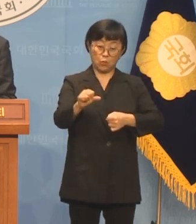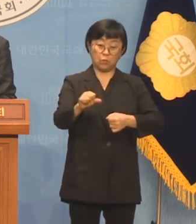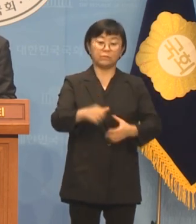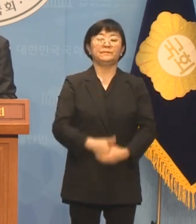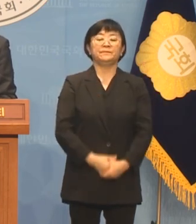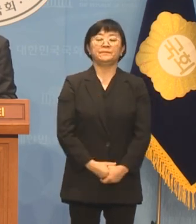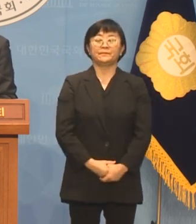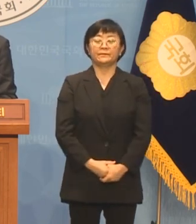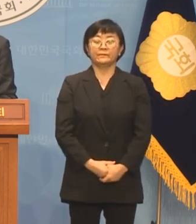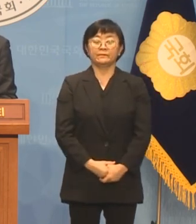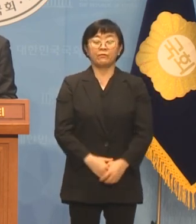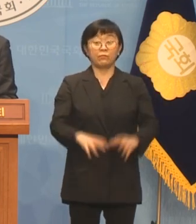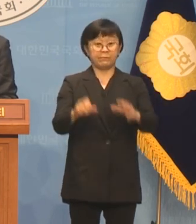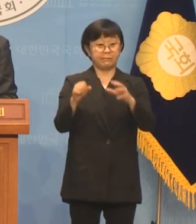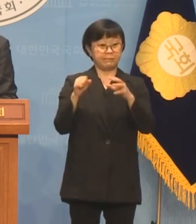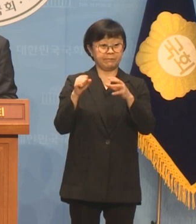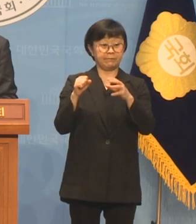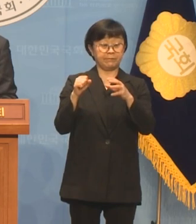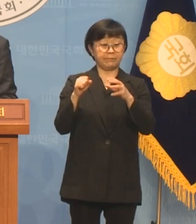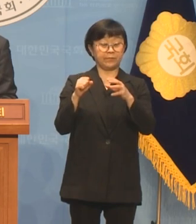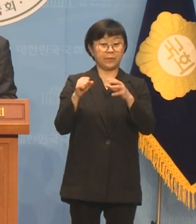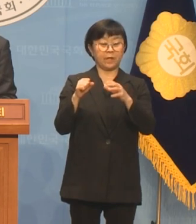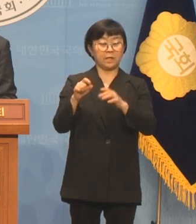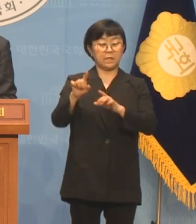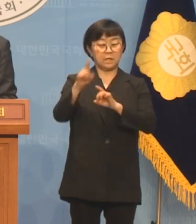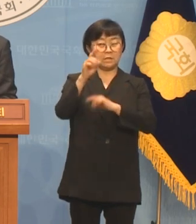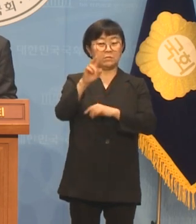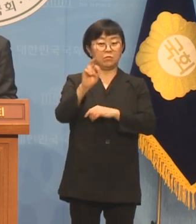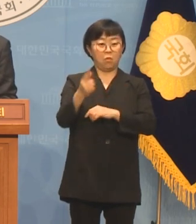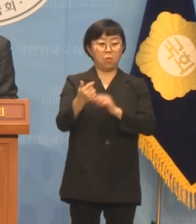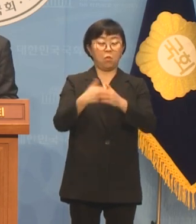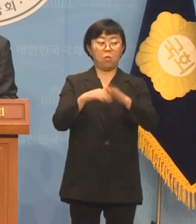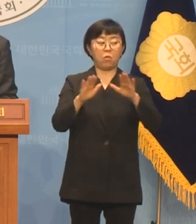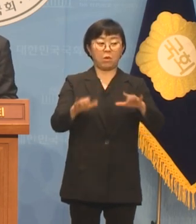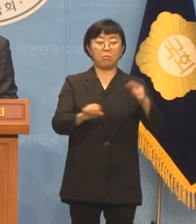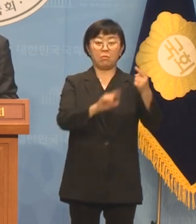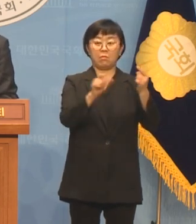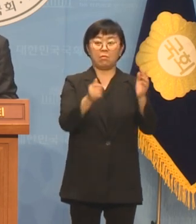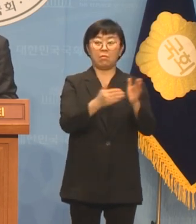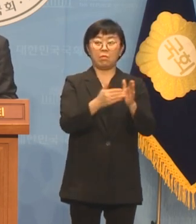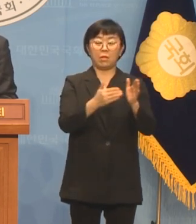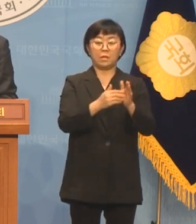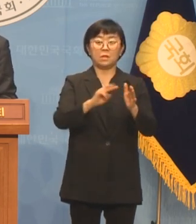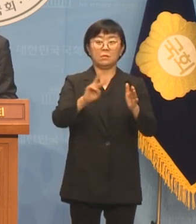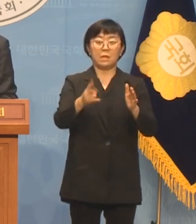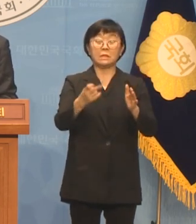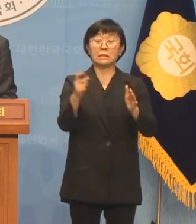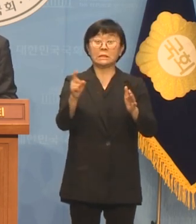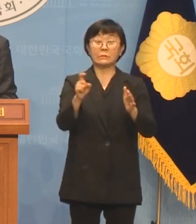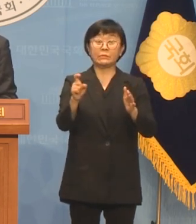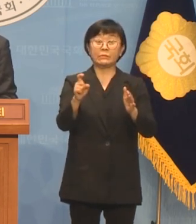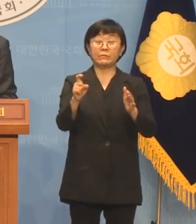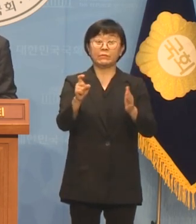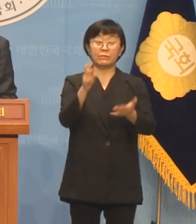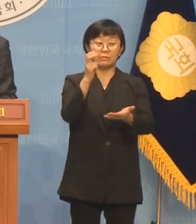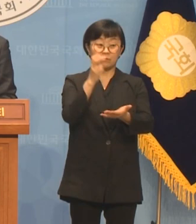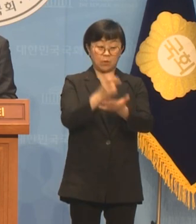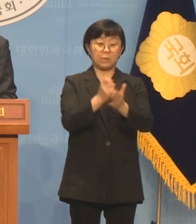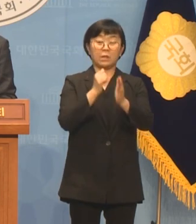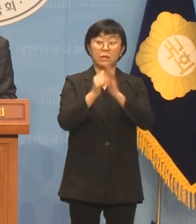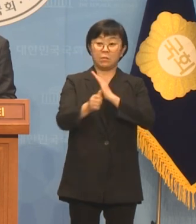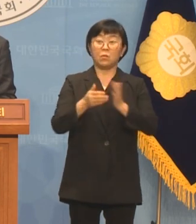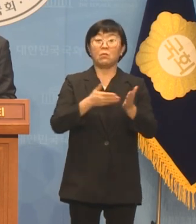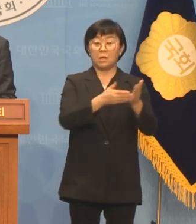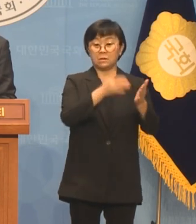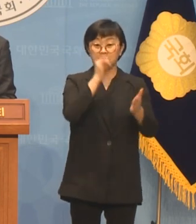3475건입니다. 국민의힘 이모 의원의 경우 올해 1월까지 210건의 법안을 대표 발의한